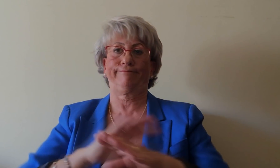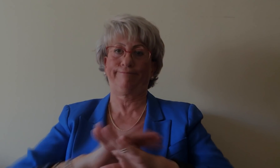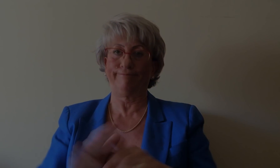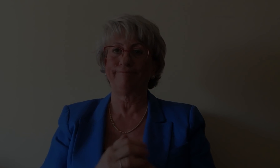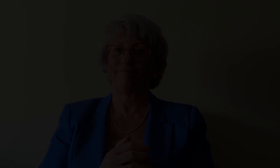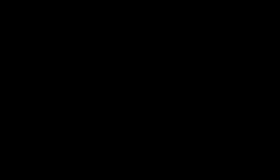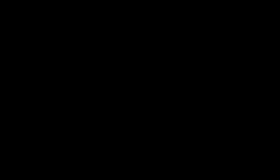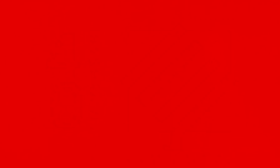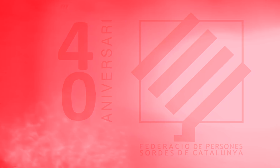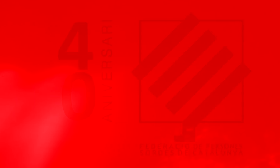signes.